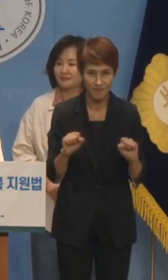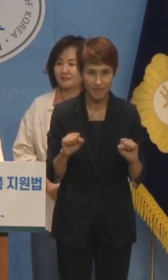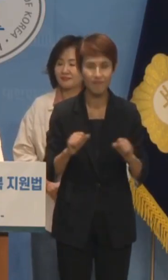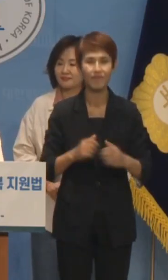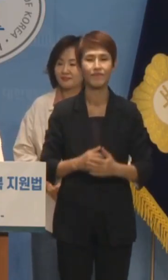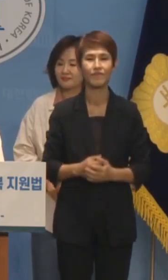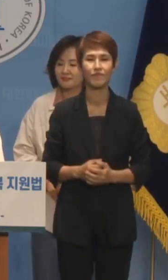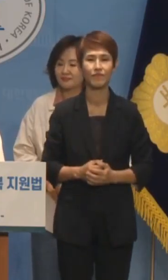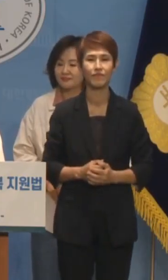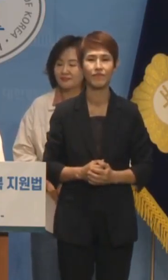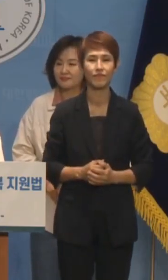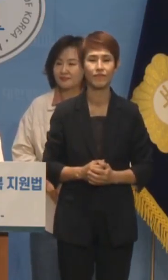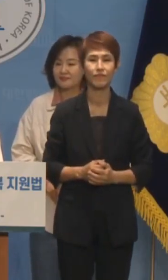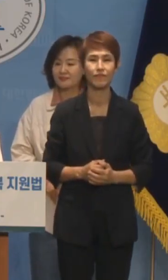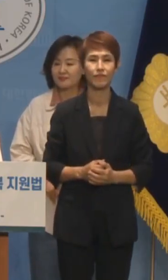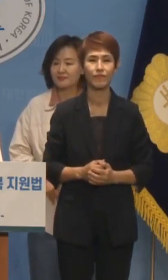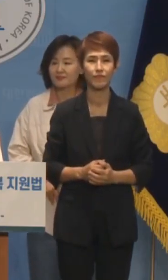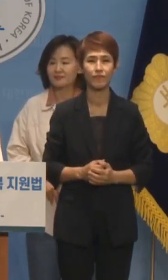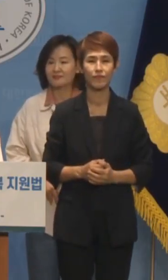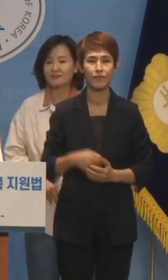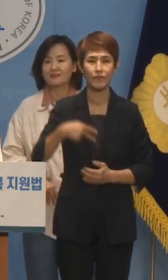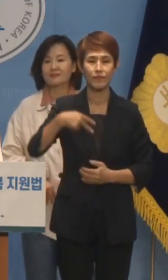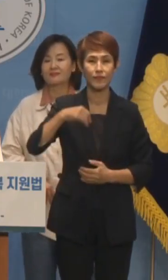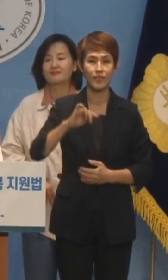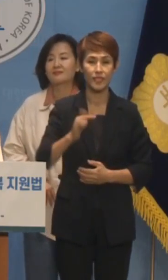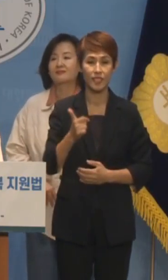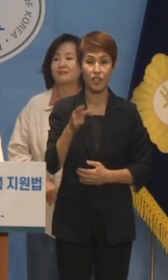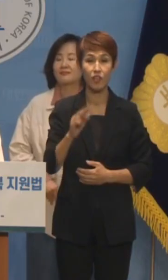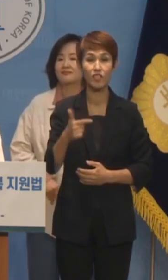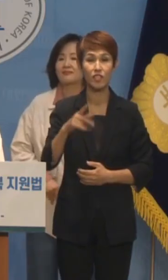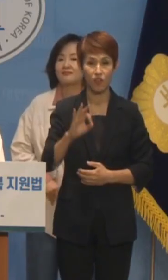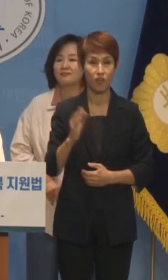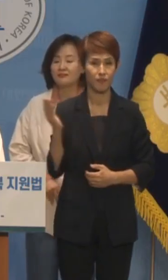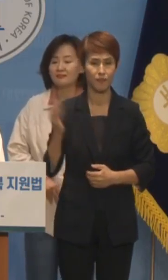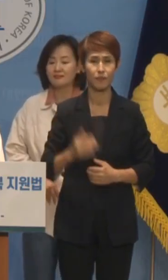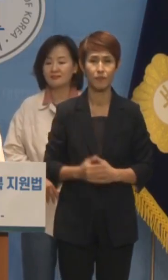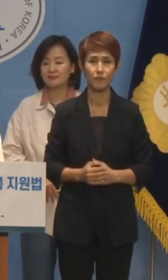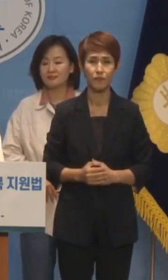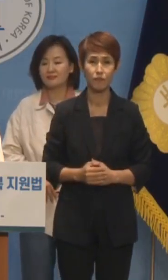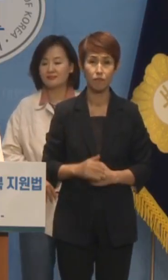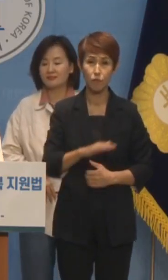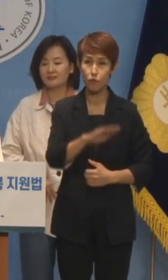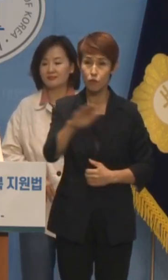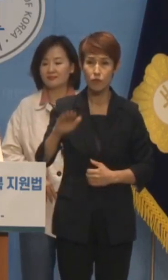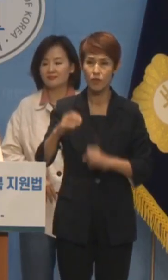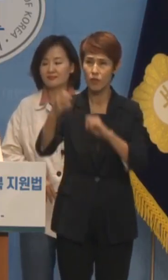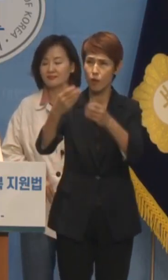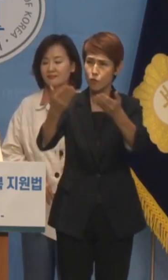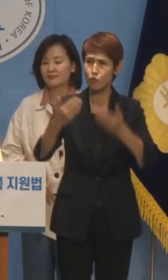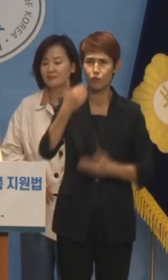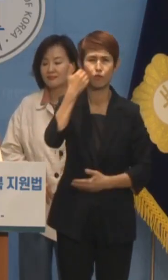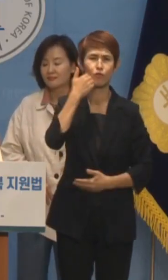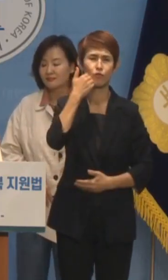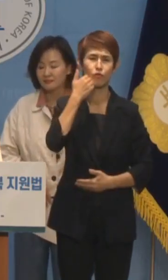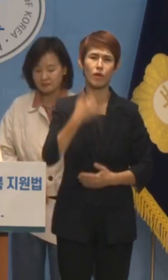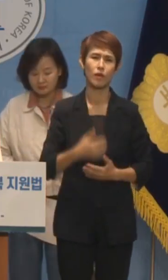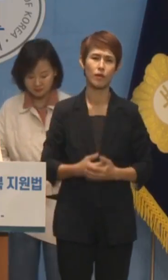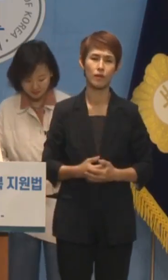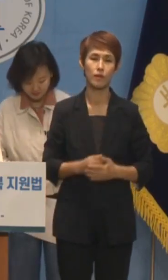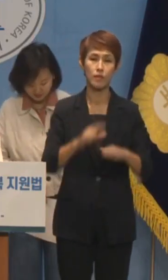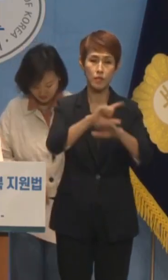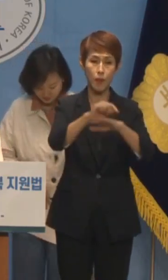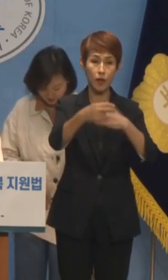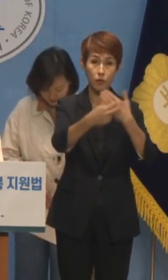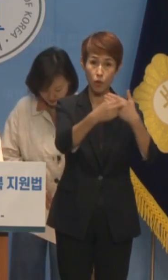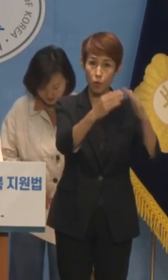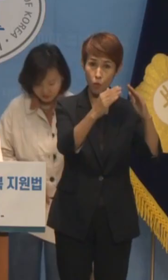안녕하십니까. 서울의원 노동조합 위원장 심현정입니다. 우리는 누구에게 답을 들을 수 있을까요? 지방의료원은